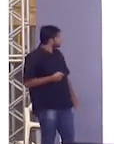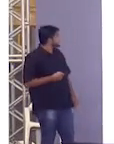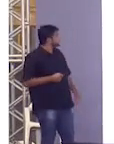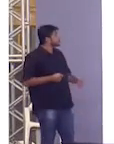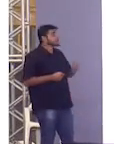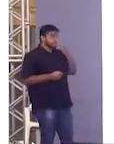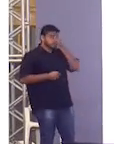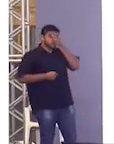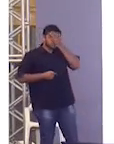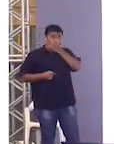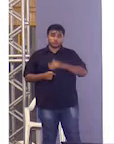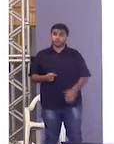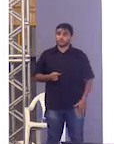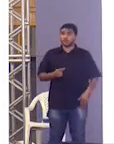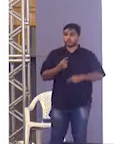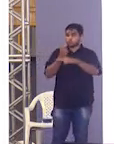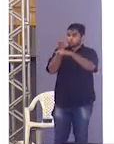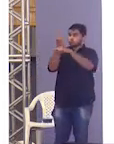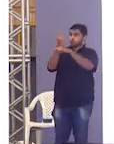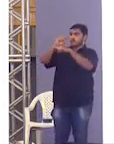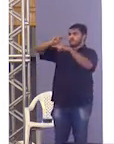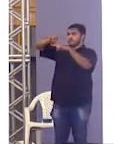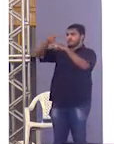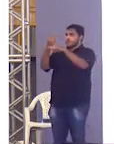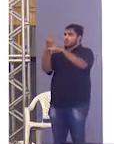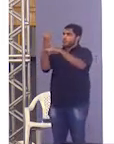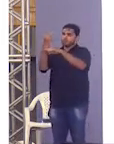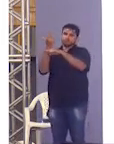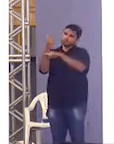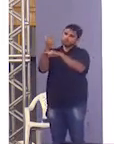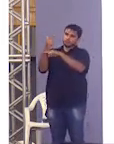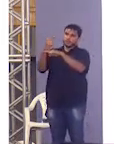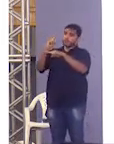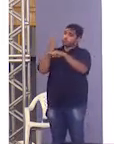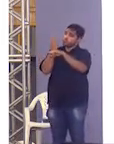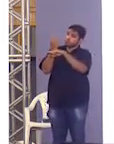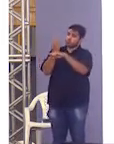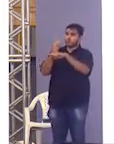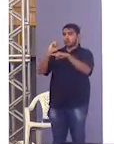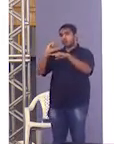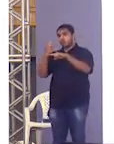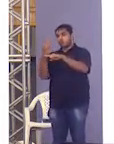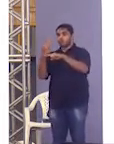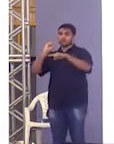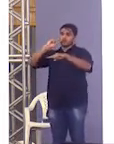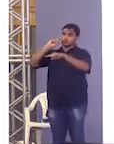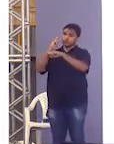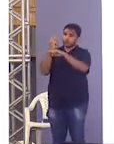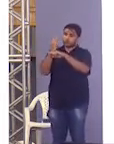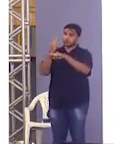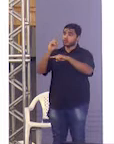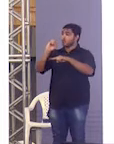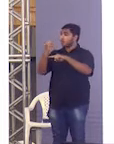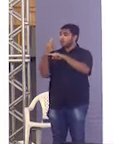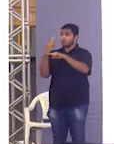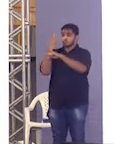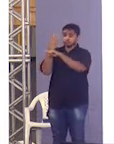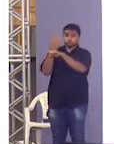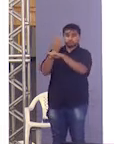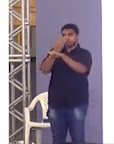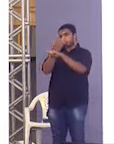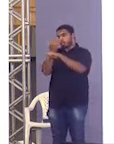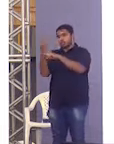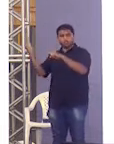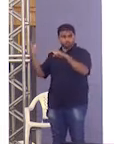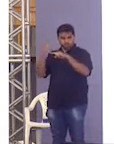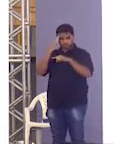do conjunto dos números racionais, tá legal? Agora, existe também um outro